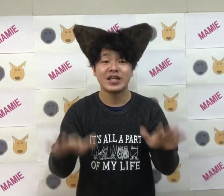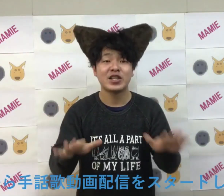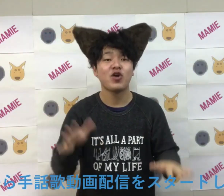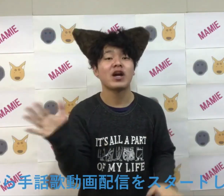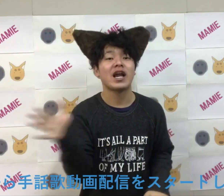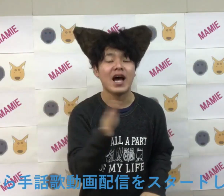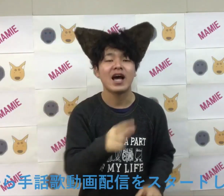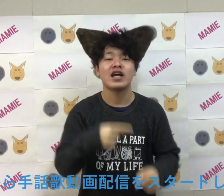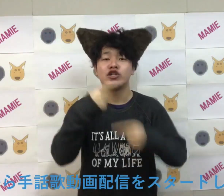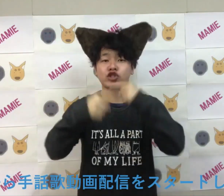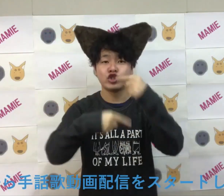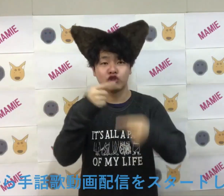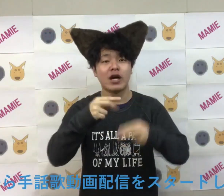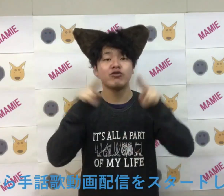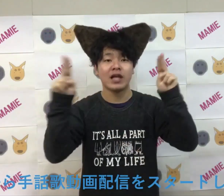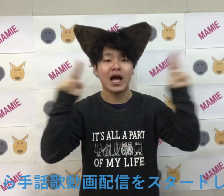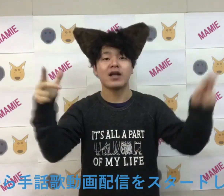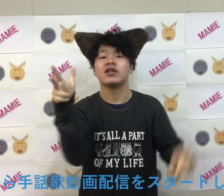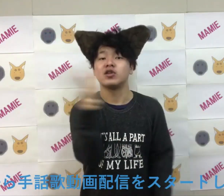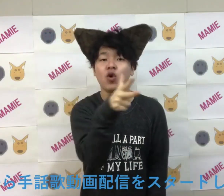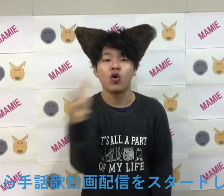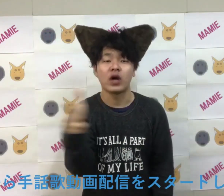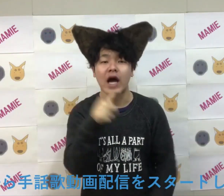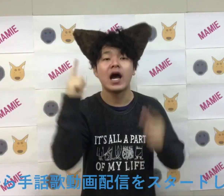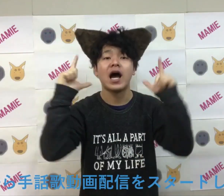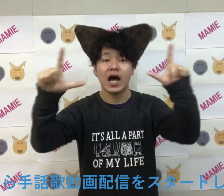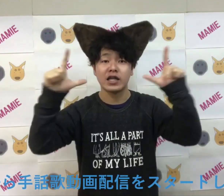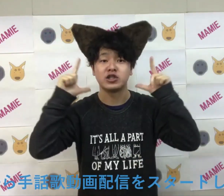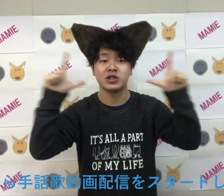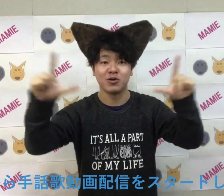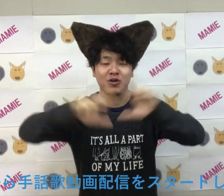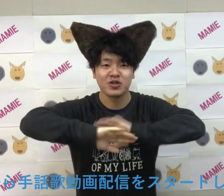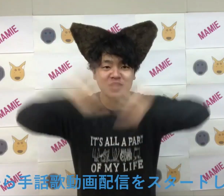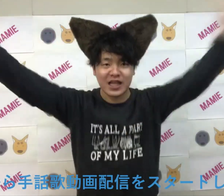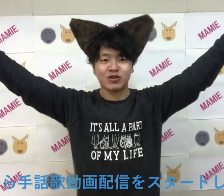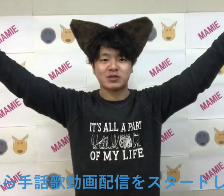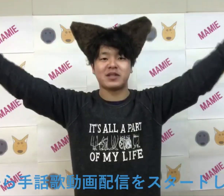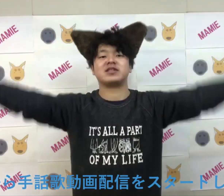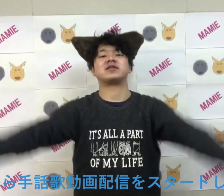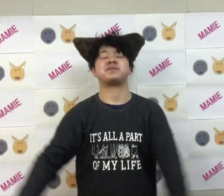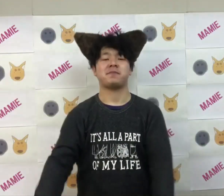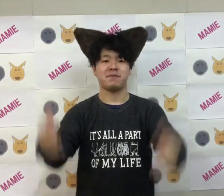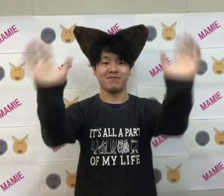今日から手話歌動画配信をスタートします。